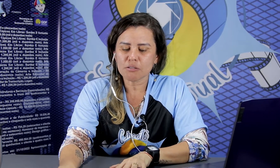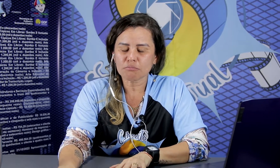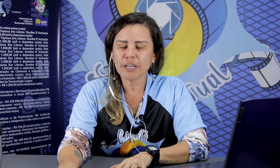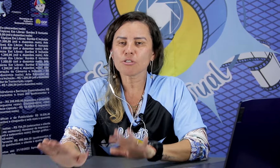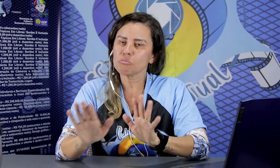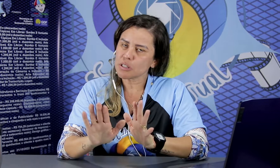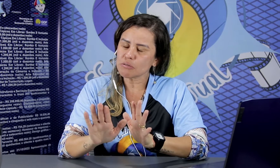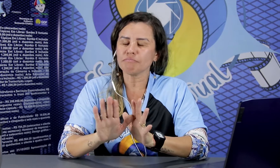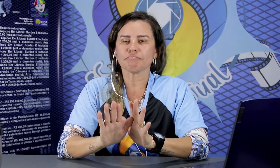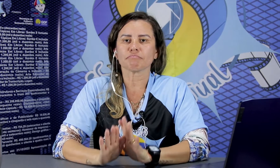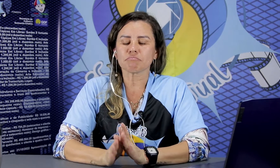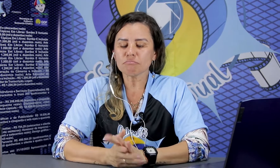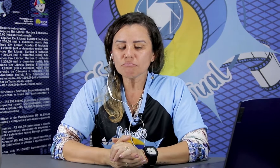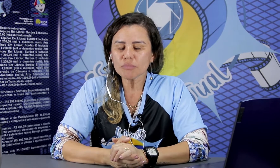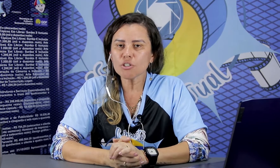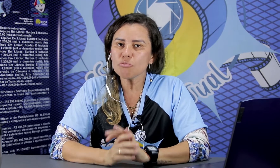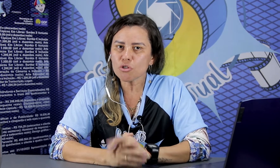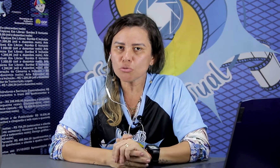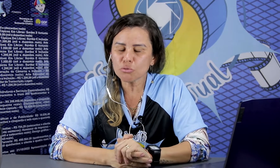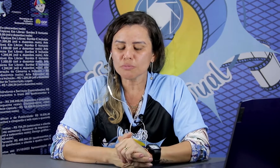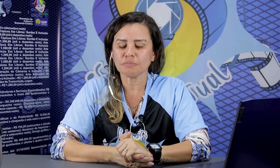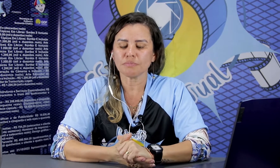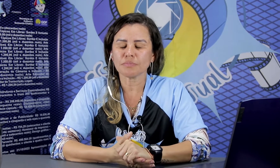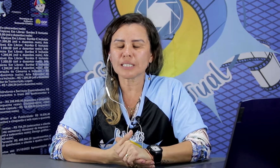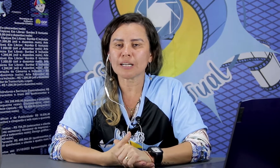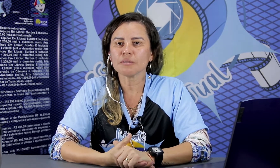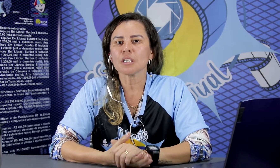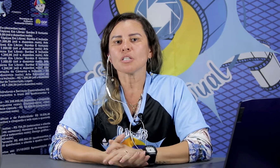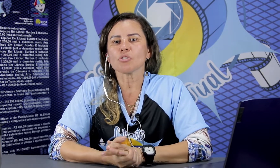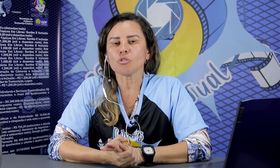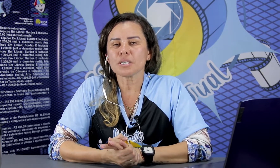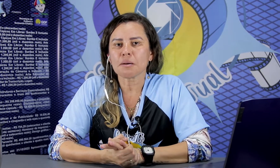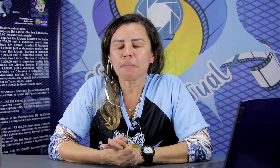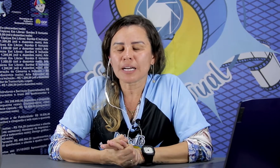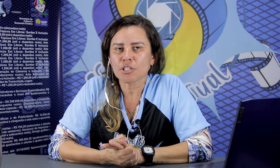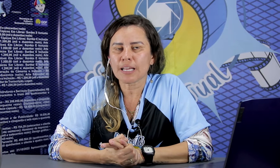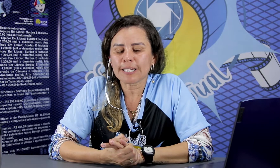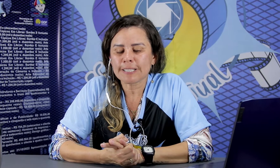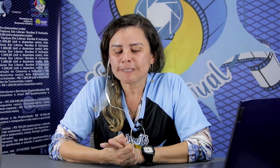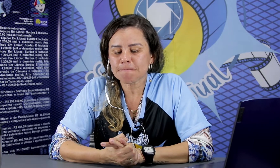um resuminho de um estudo, tá? Sobre essa parte da